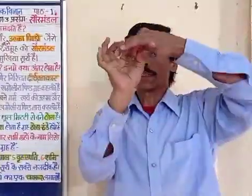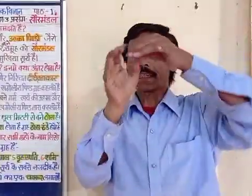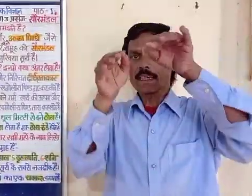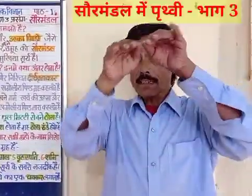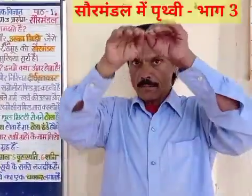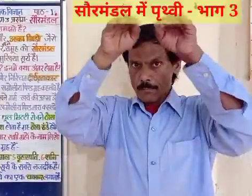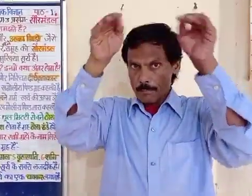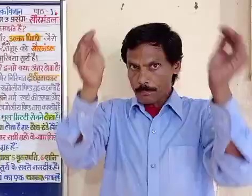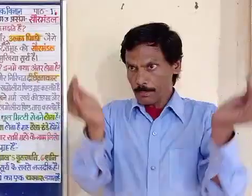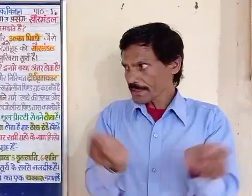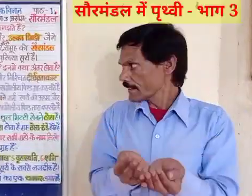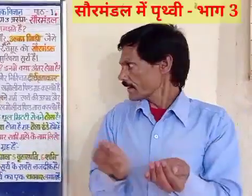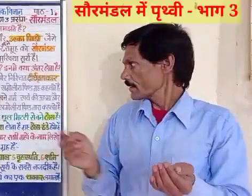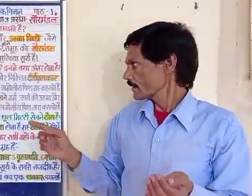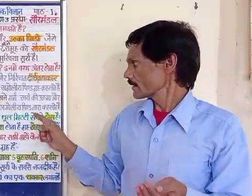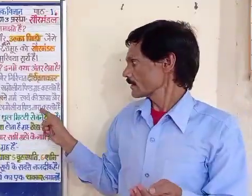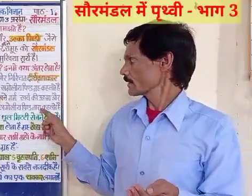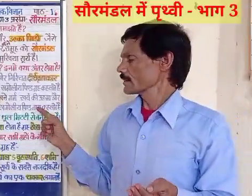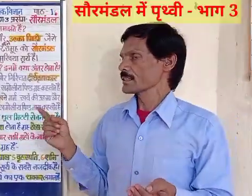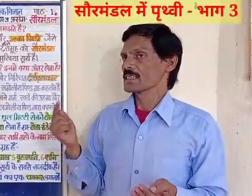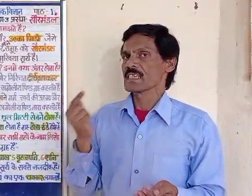खगोलीय पिंड